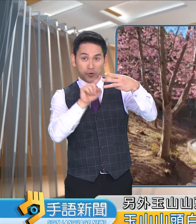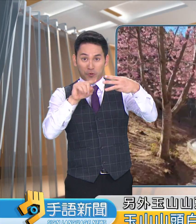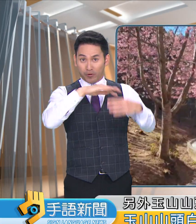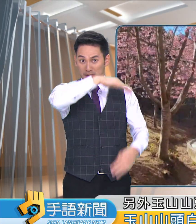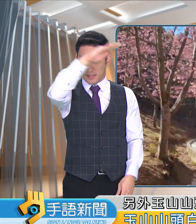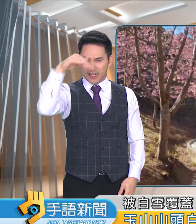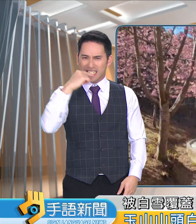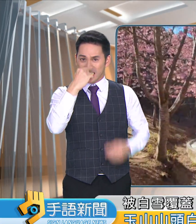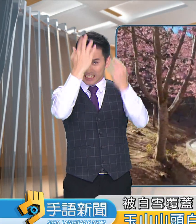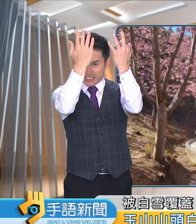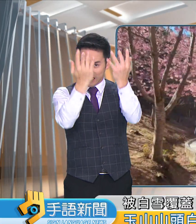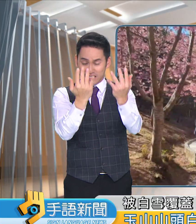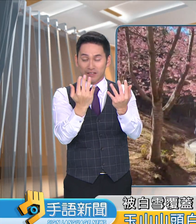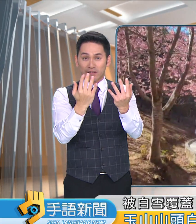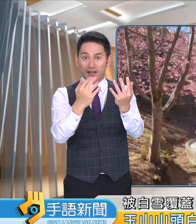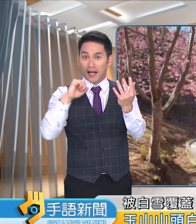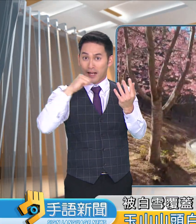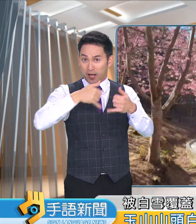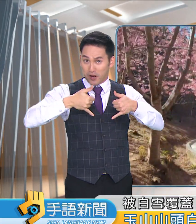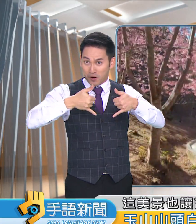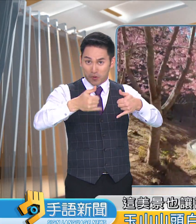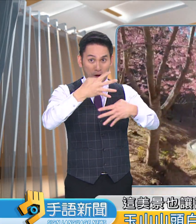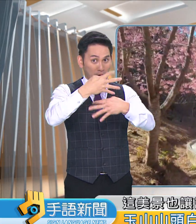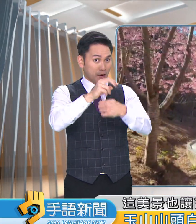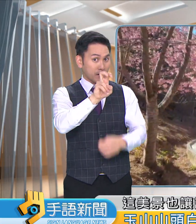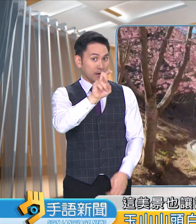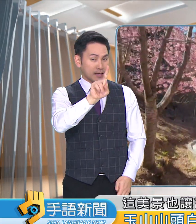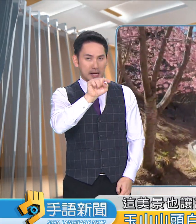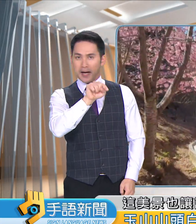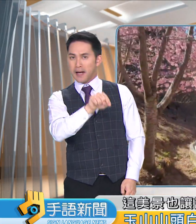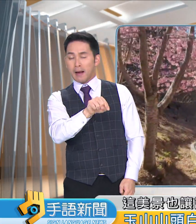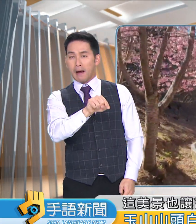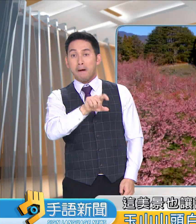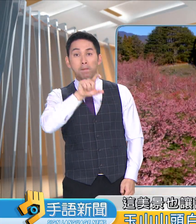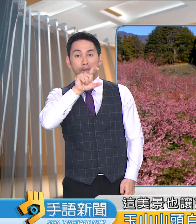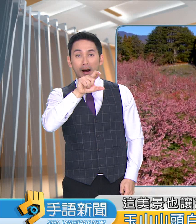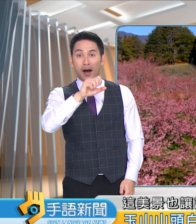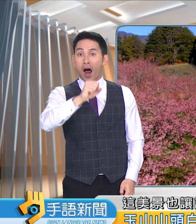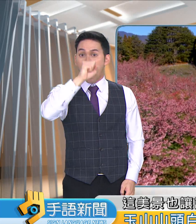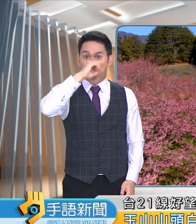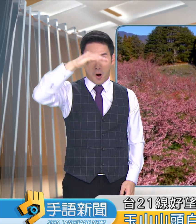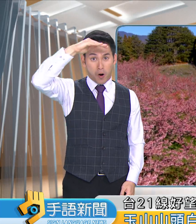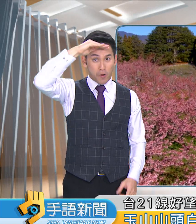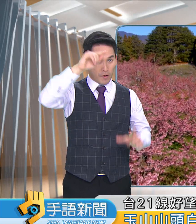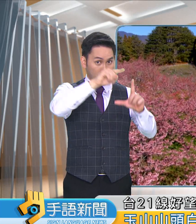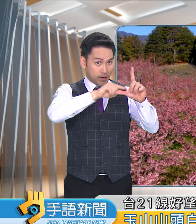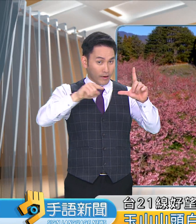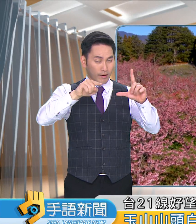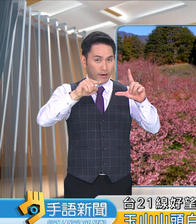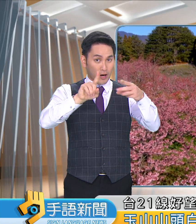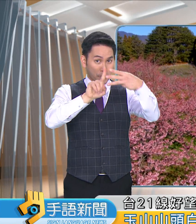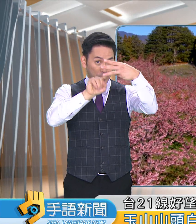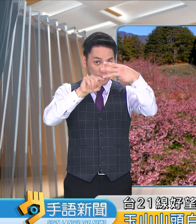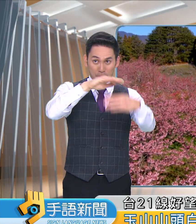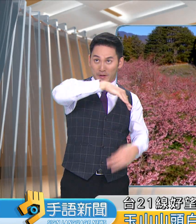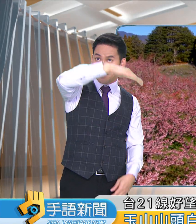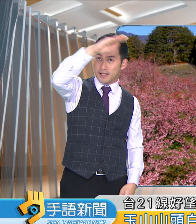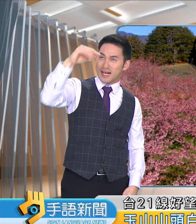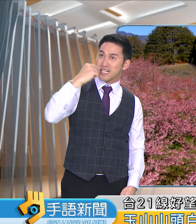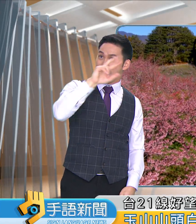被白雪覆盖，这美景也让许多人齐聚台21线好望角，流连